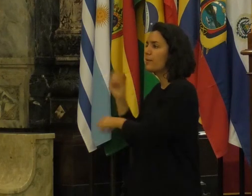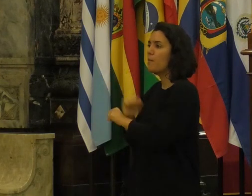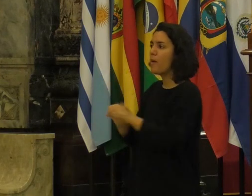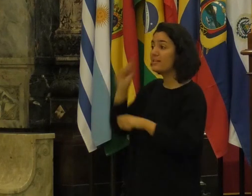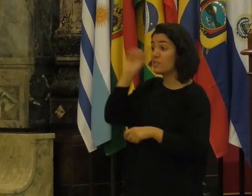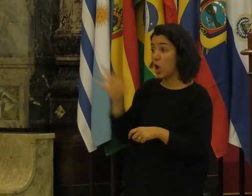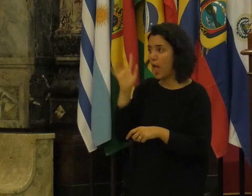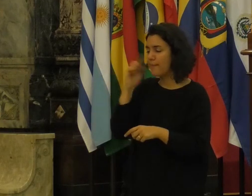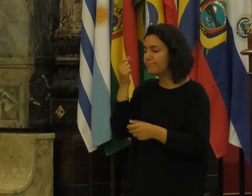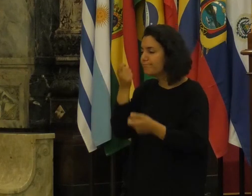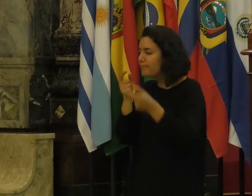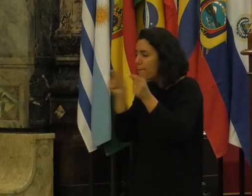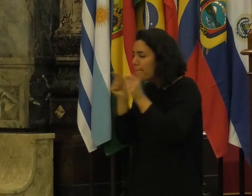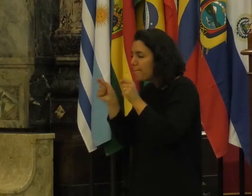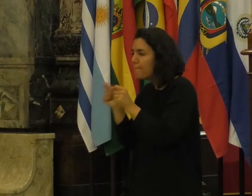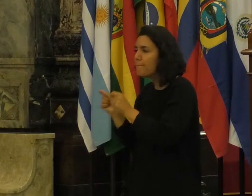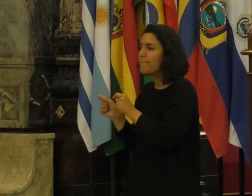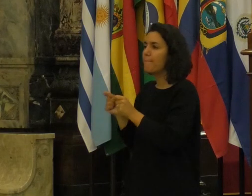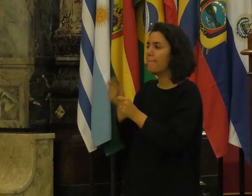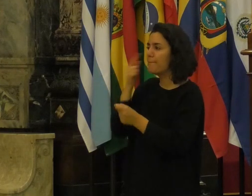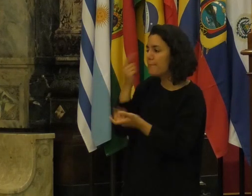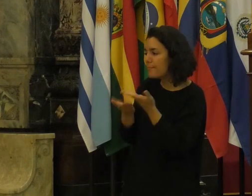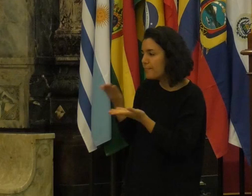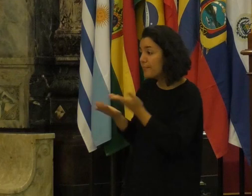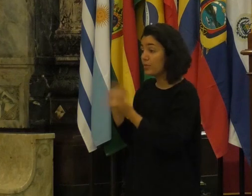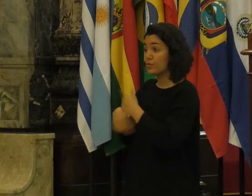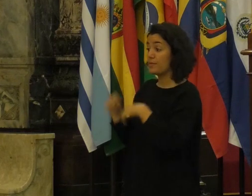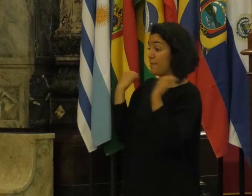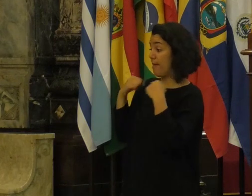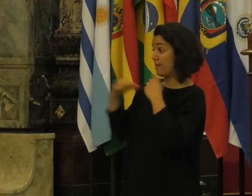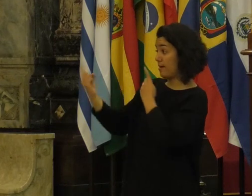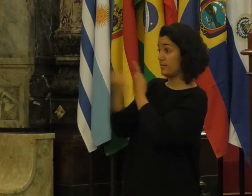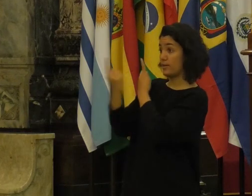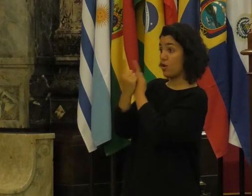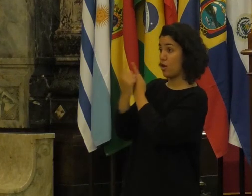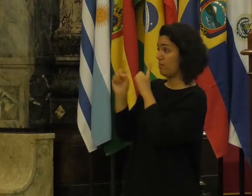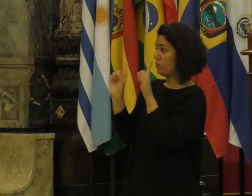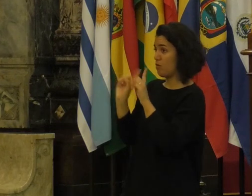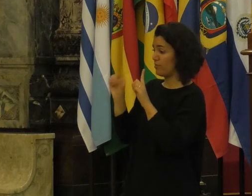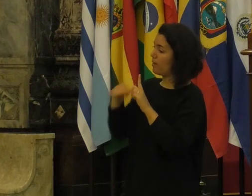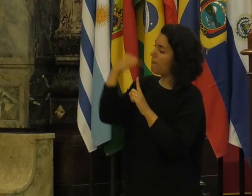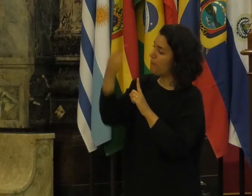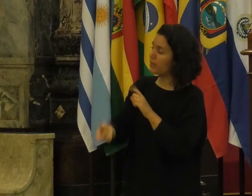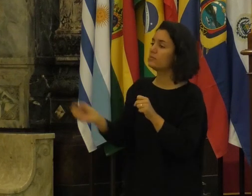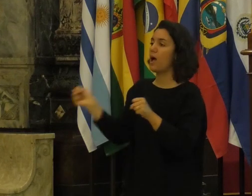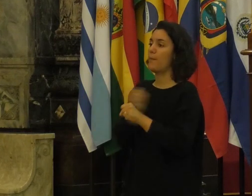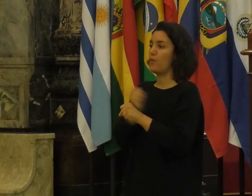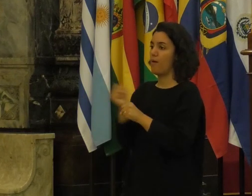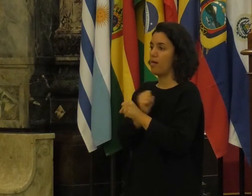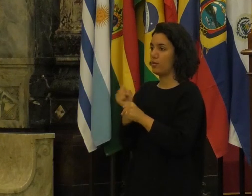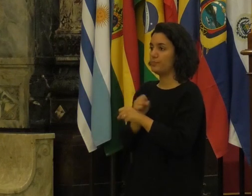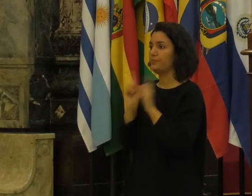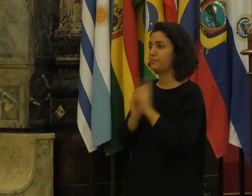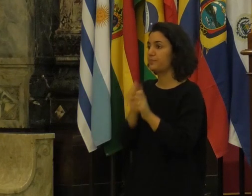psicometría. Entonces la clínica no estaba autorizada en el ejercicio terapéutico, vino unos años después, para